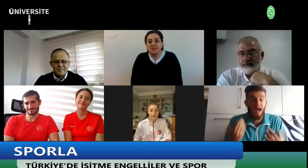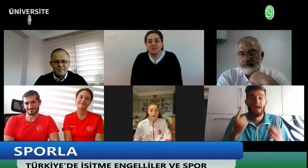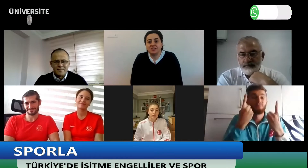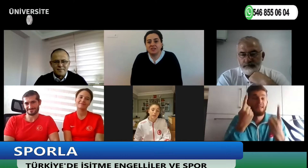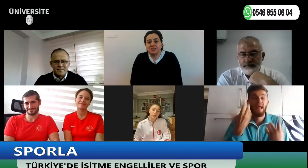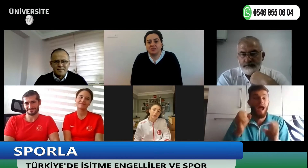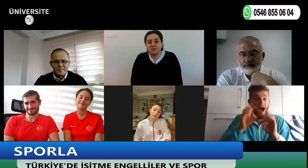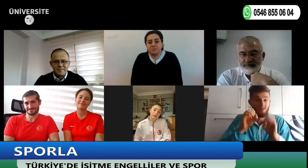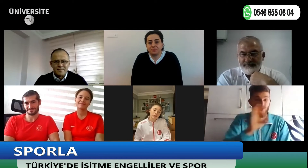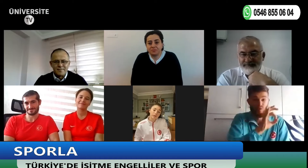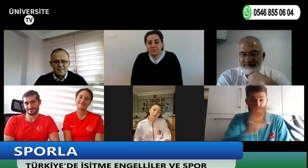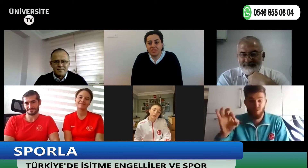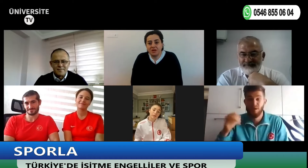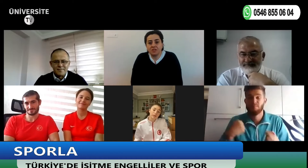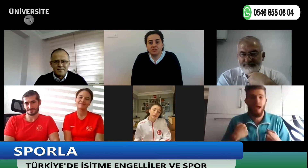için.